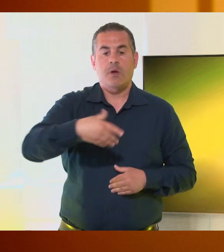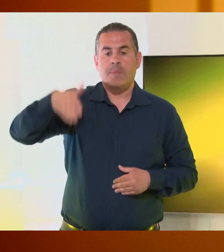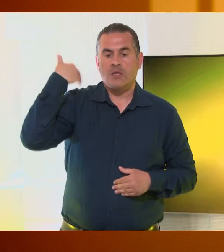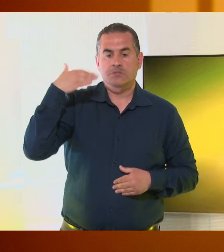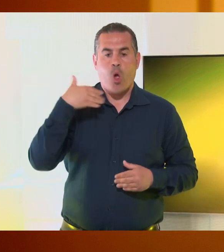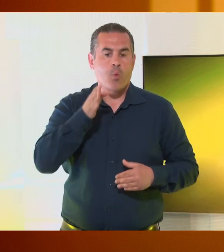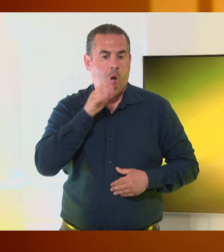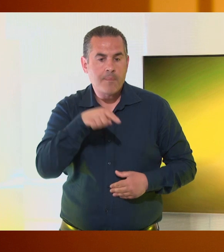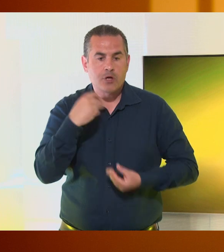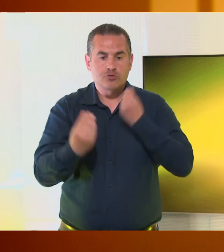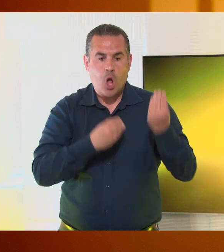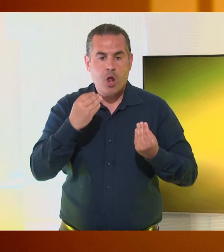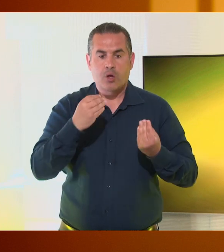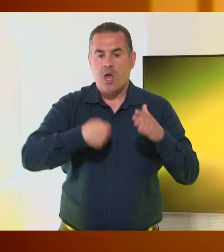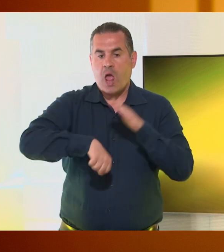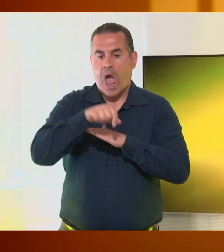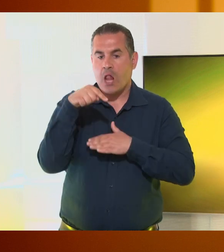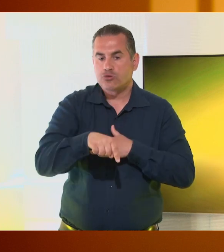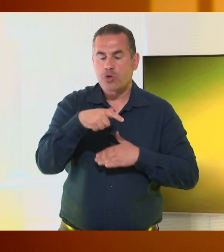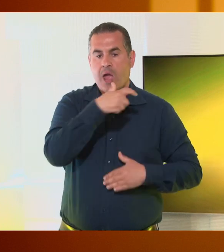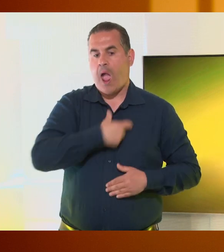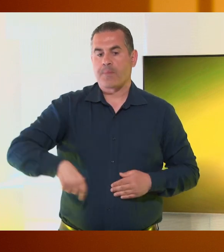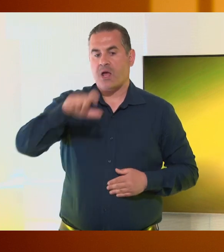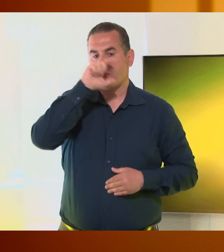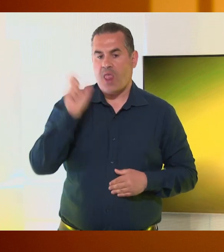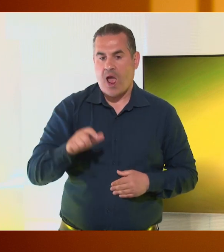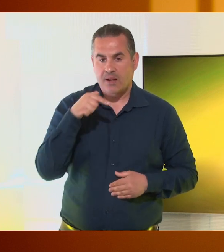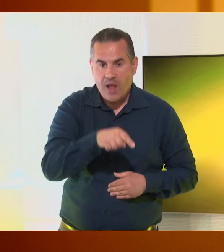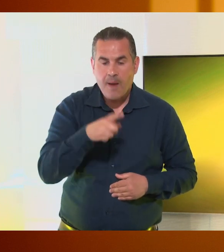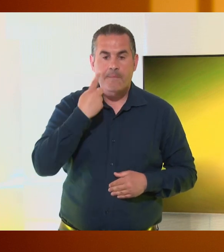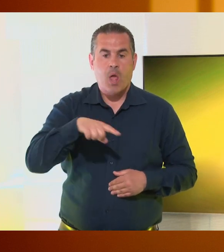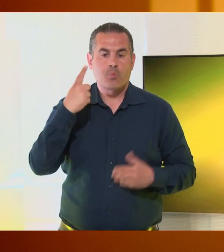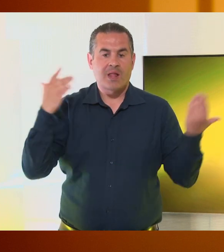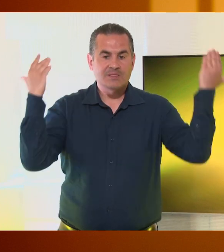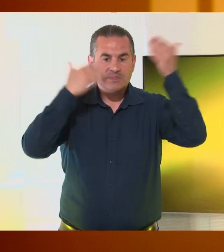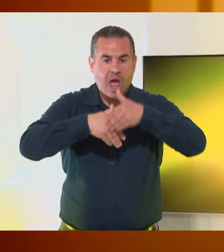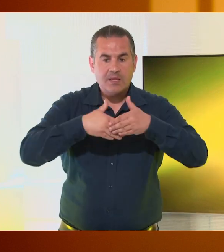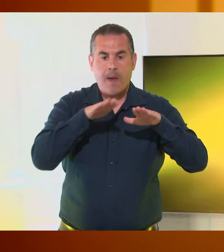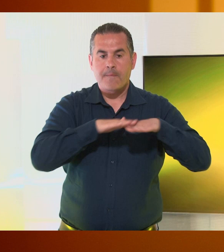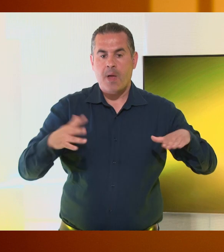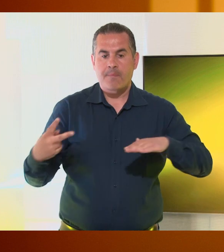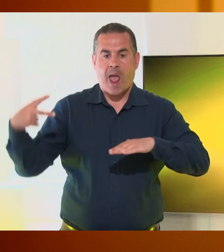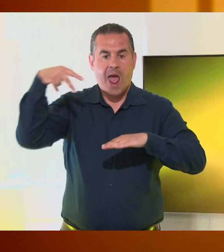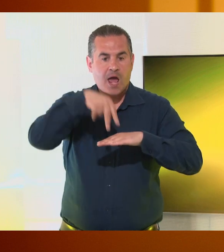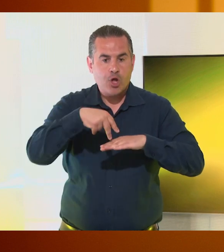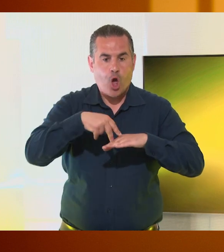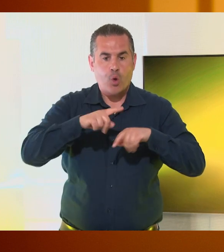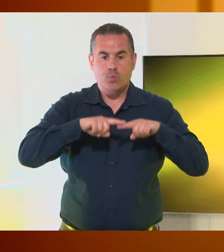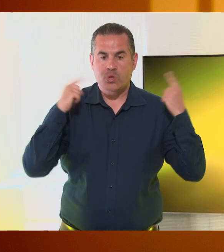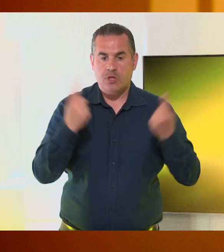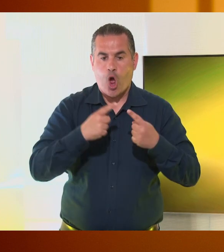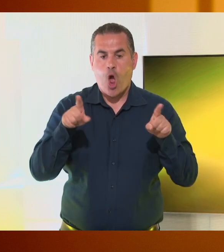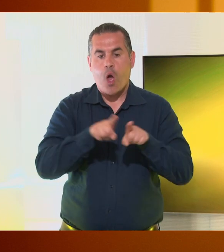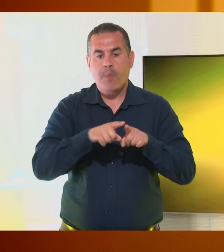per disputare 90 minuti. Solo il ricordo vivido di Gigi Riva poteva portare ad un coinvolgimento tale. Per alcune ore tutti i presenti